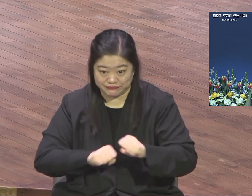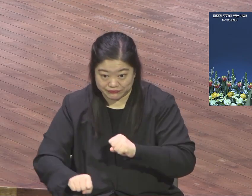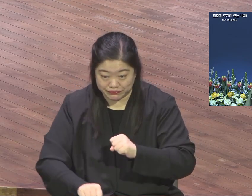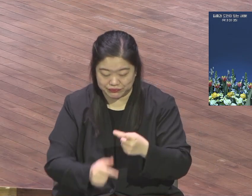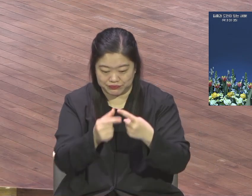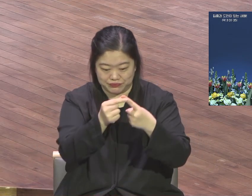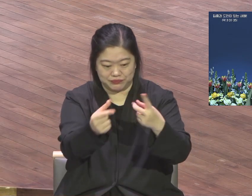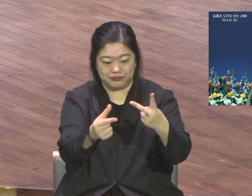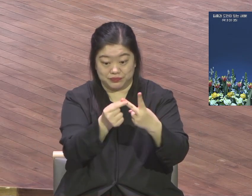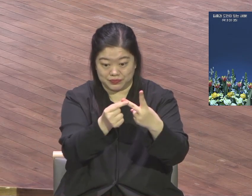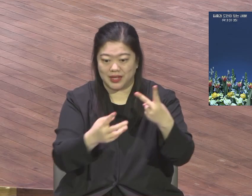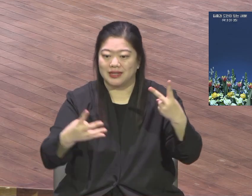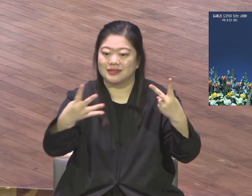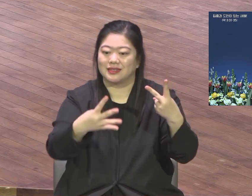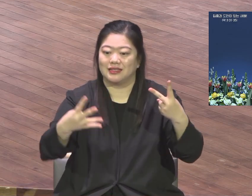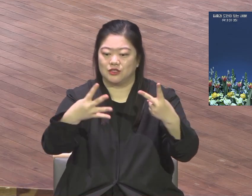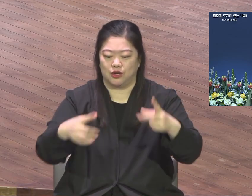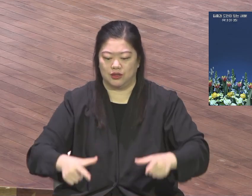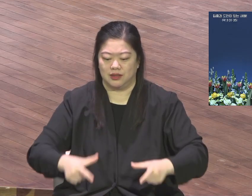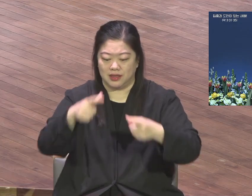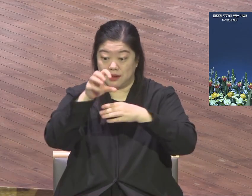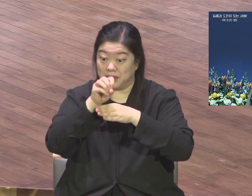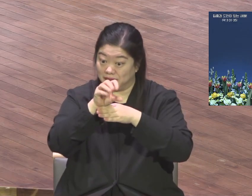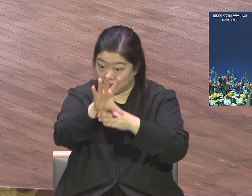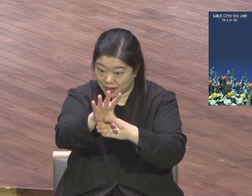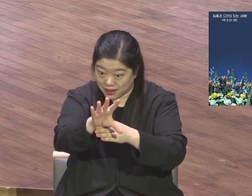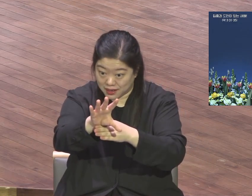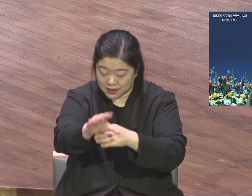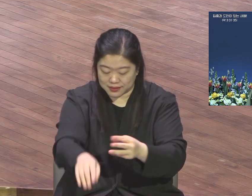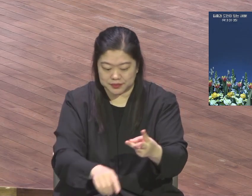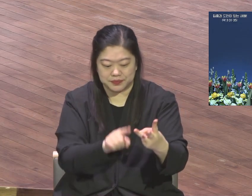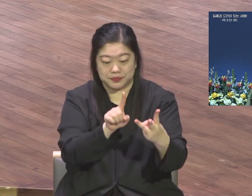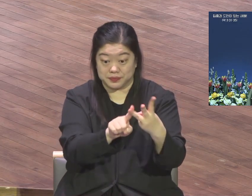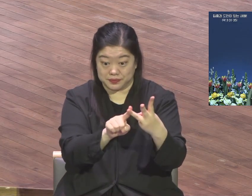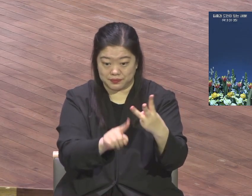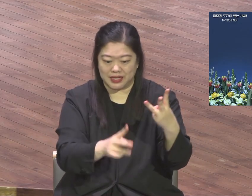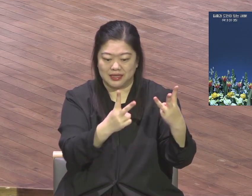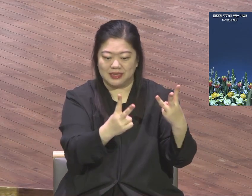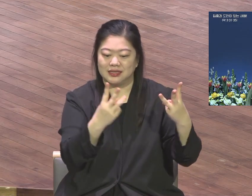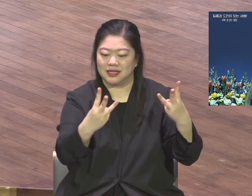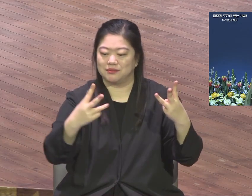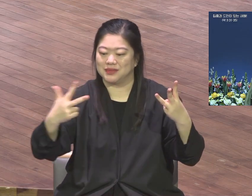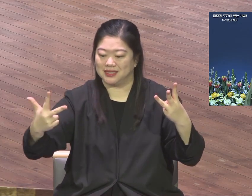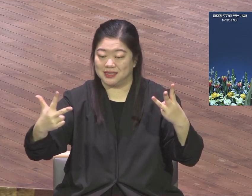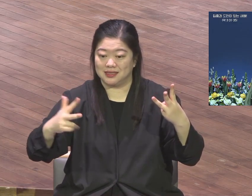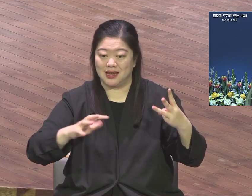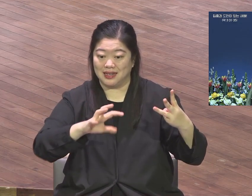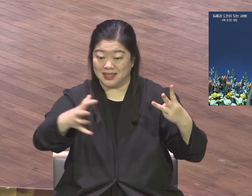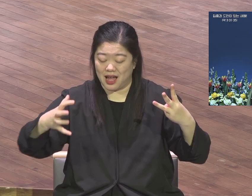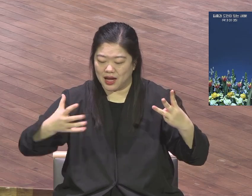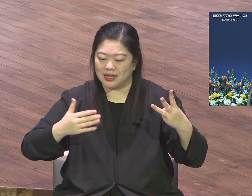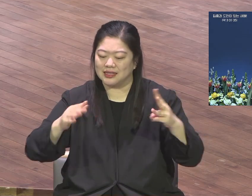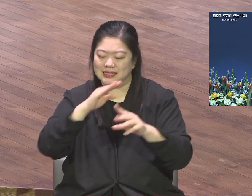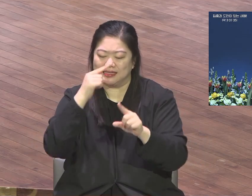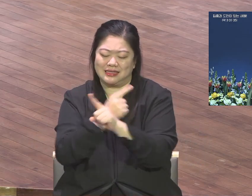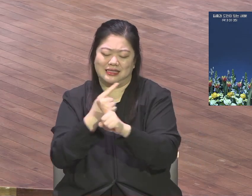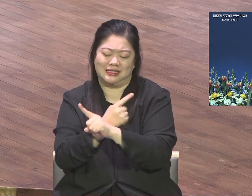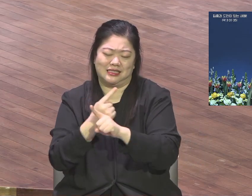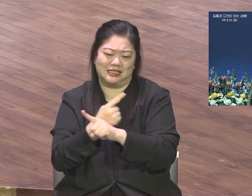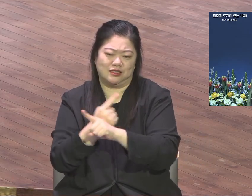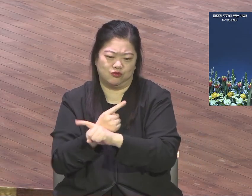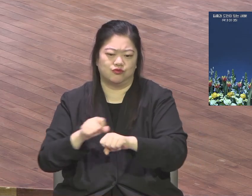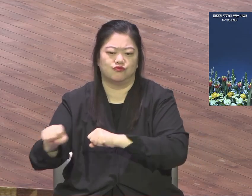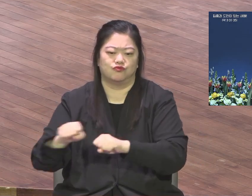장막터를 넓히는 4천 망대 운동. 또 237 이 장막터를 넓히는 237 치유